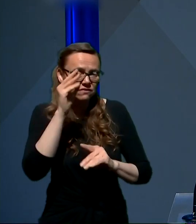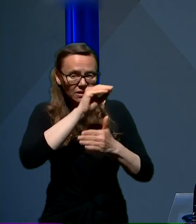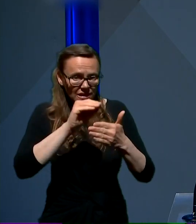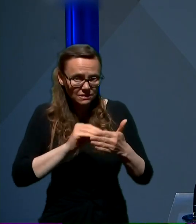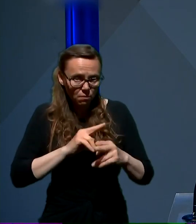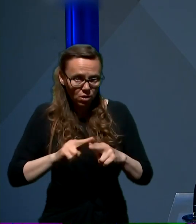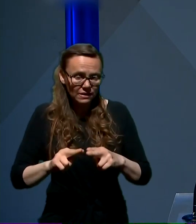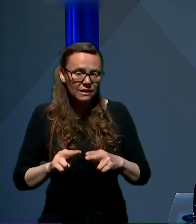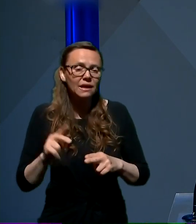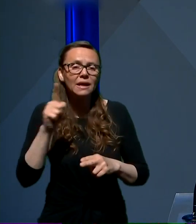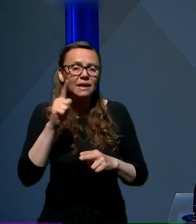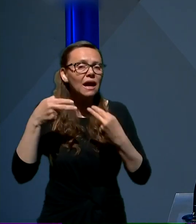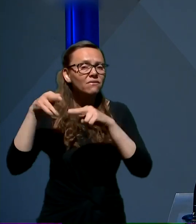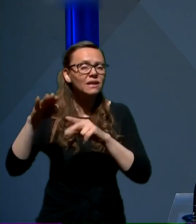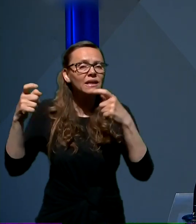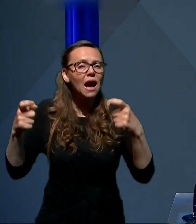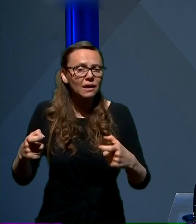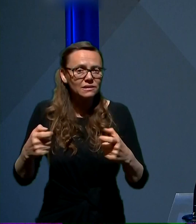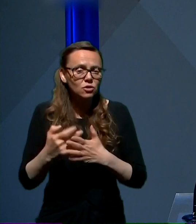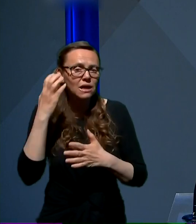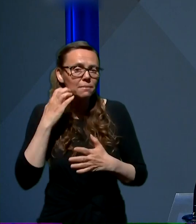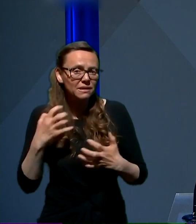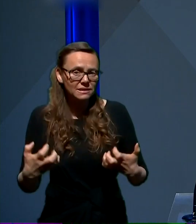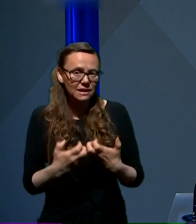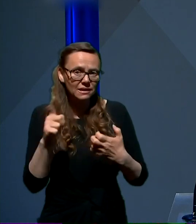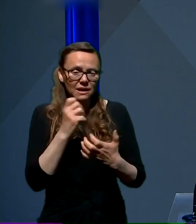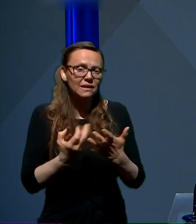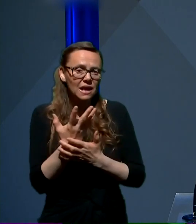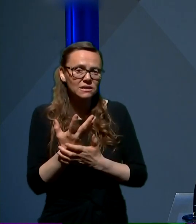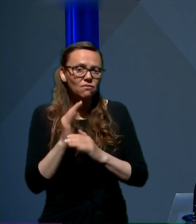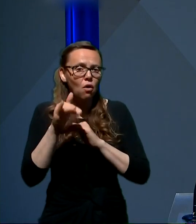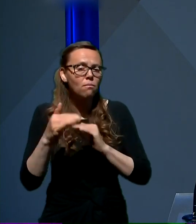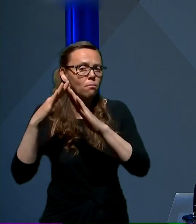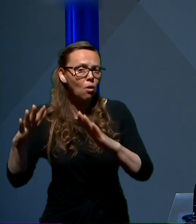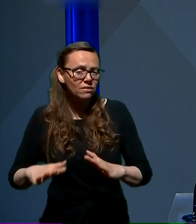in ga vrnili na Agencijo za kmetijske trge in razvoj podeželja.